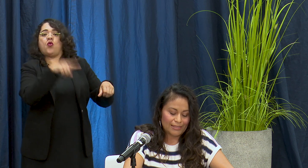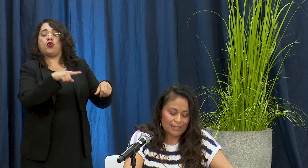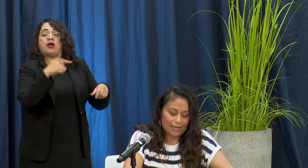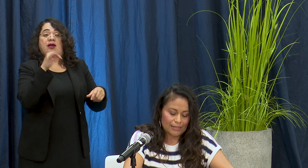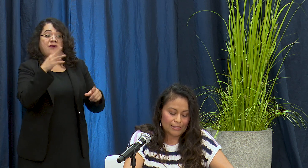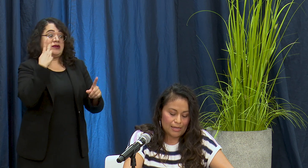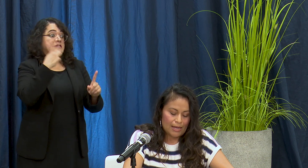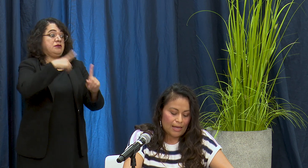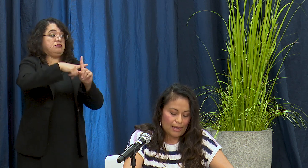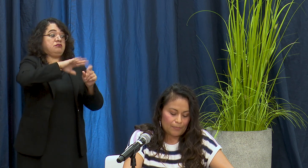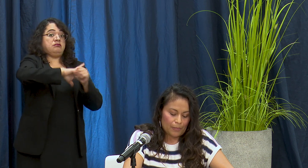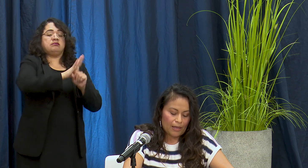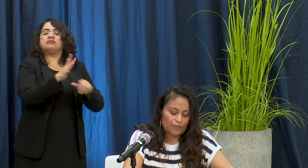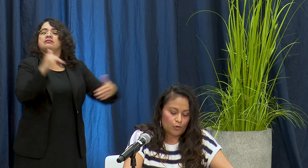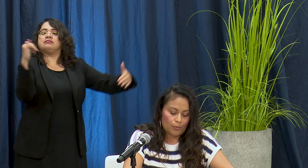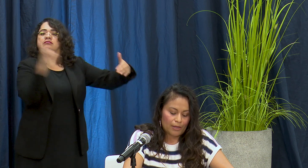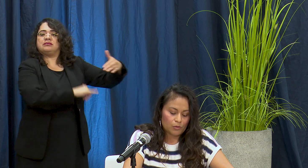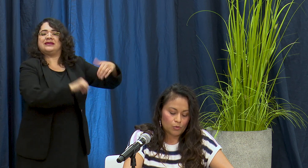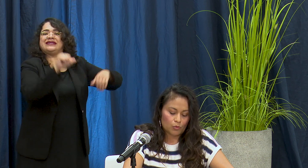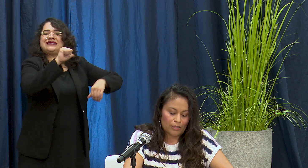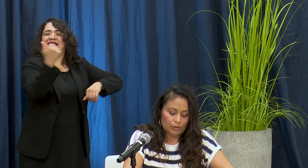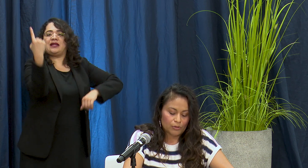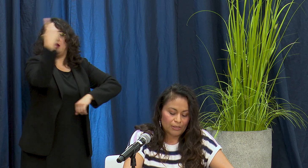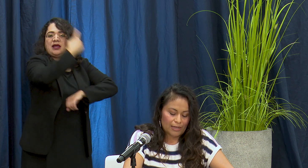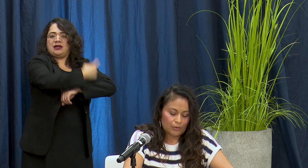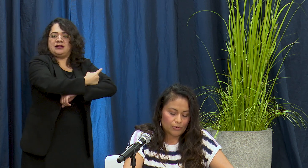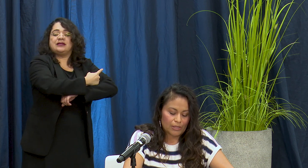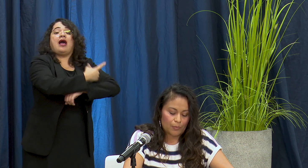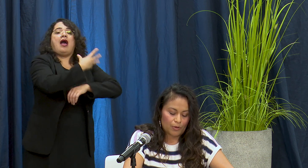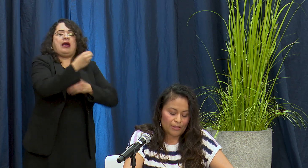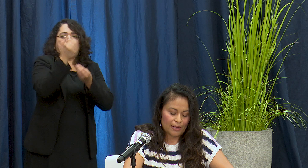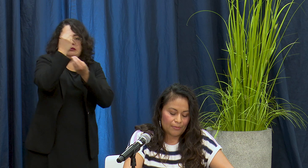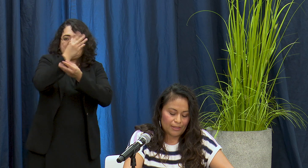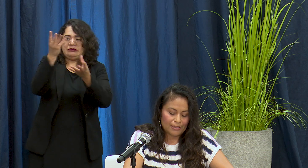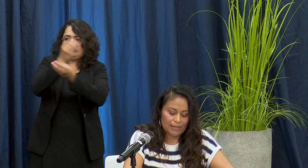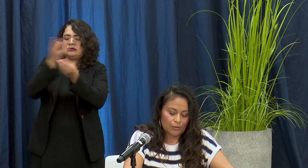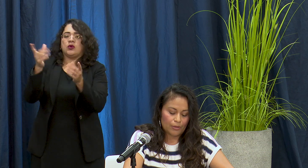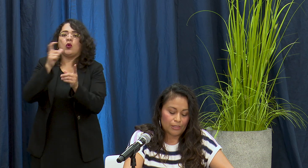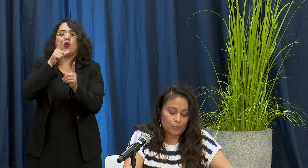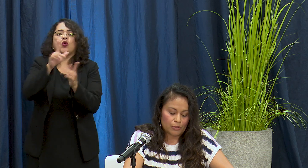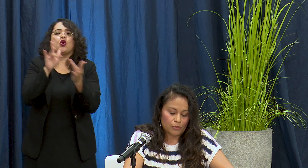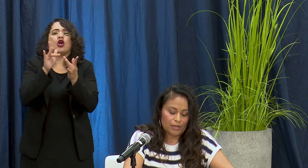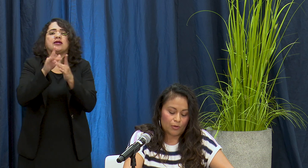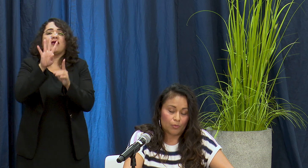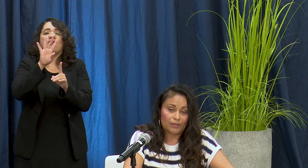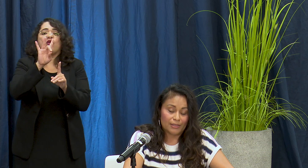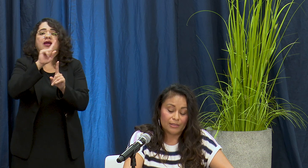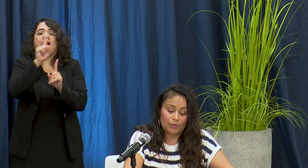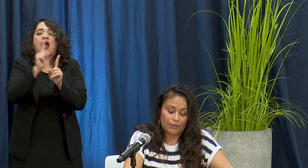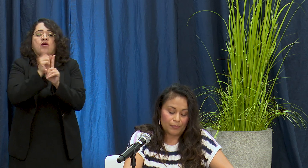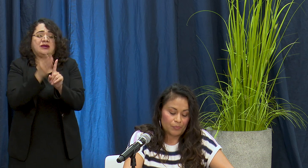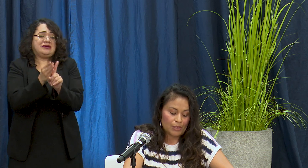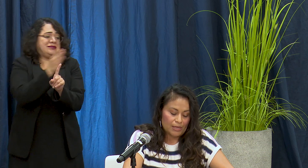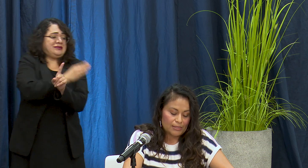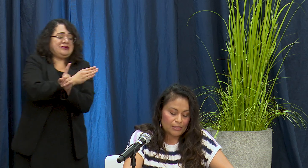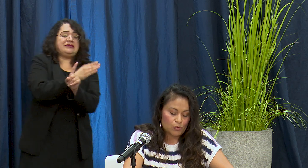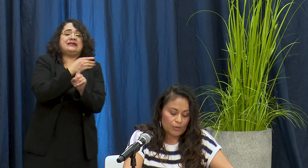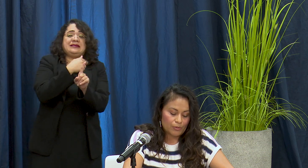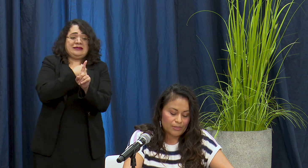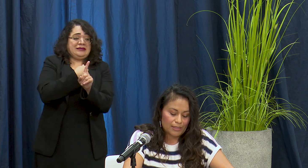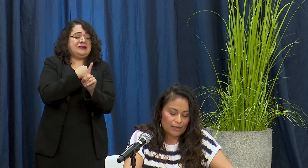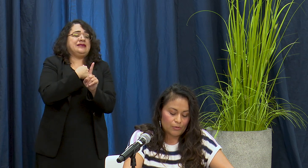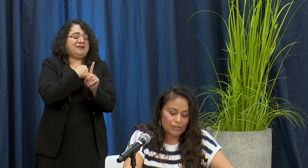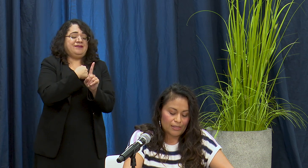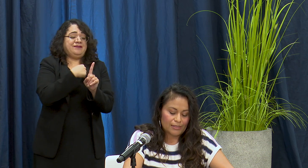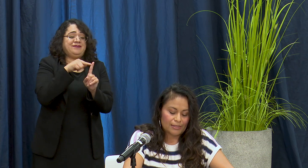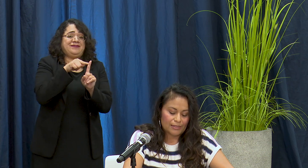durante 10 días e informar a sus contactos cercanos que pueden haber estado expuestos a COVID-19 si